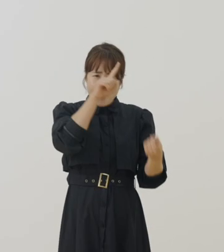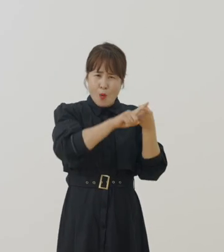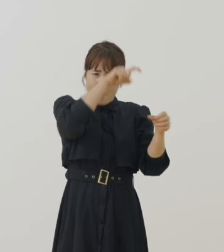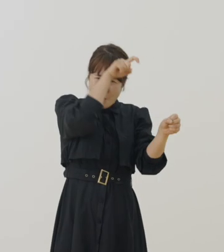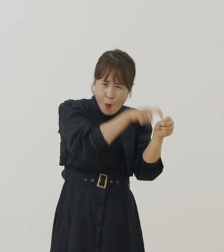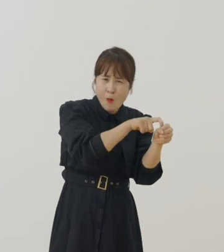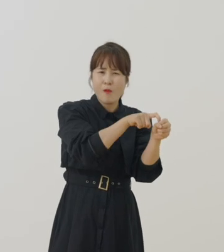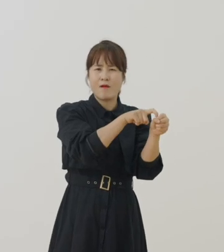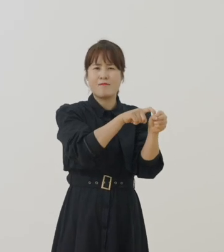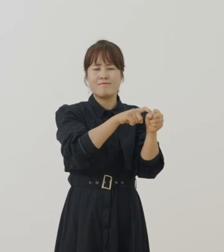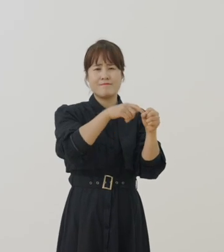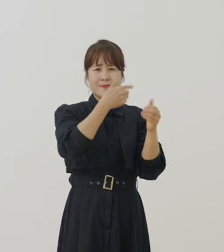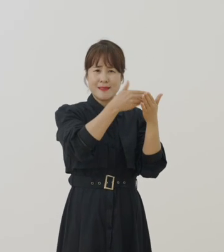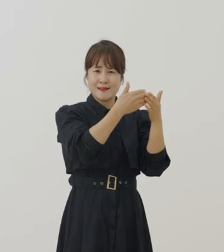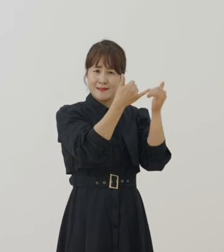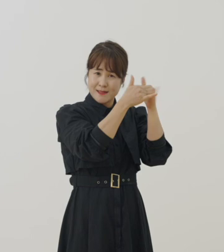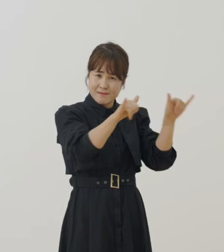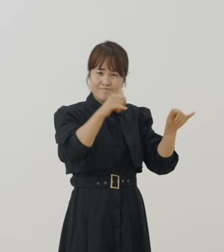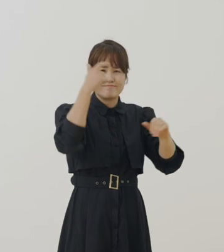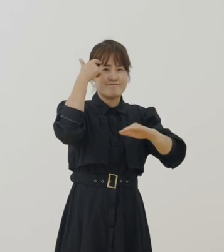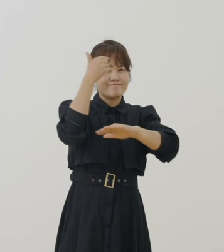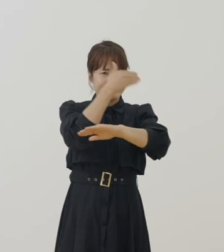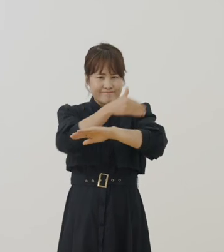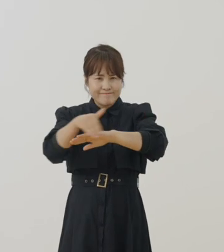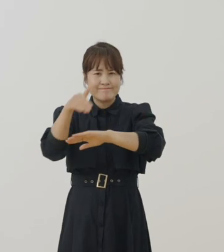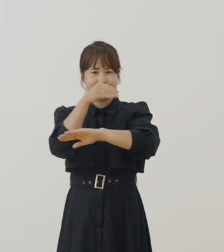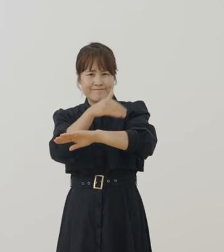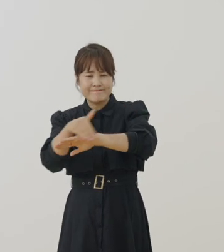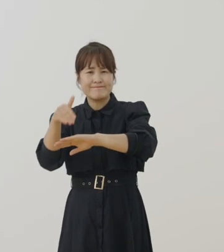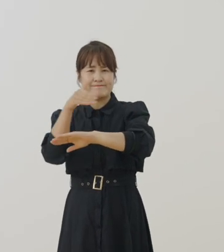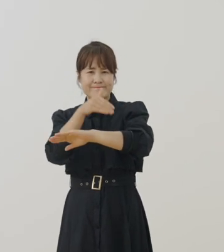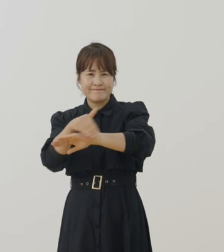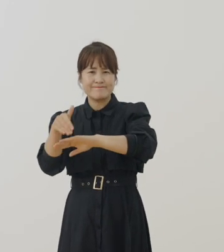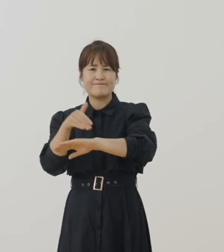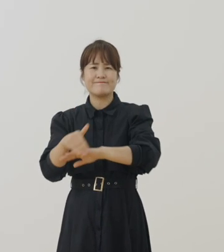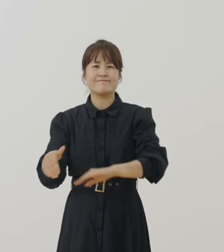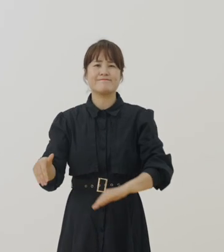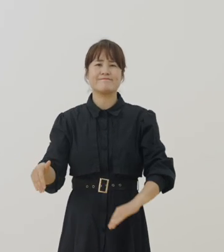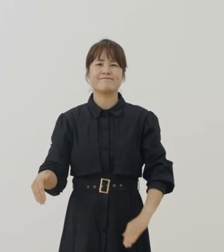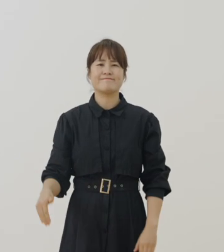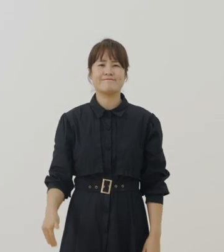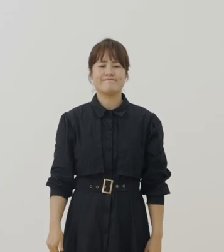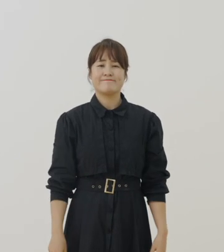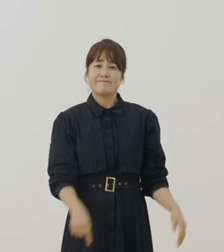보여줌으로써 대상 자체에 충실하고자 한 작가의 의도를 알 수 있습니다.